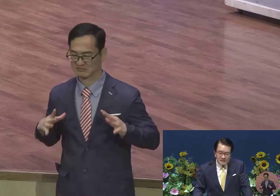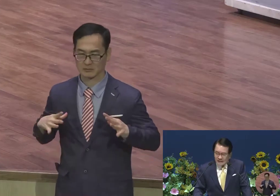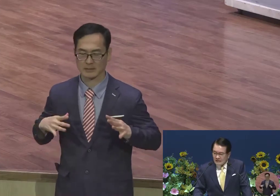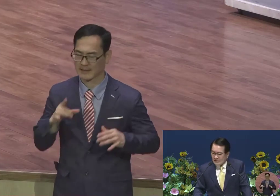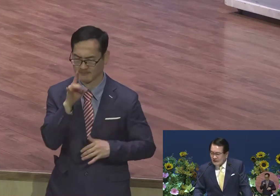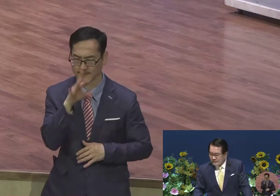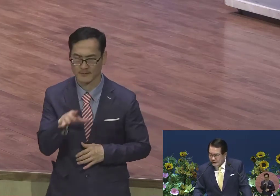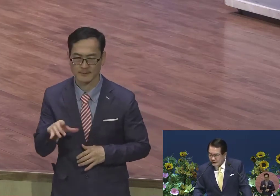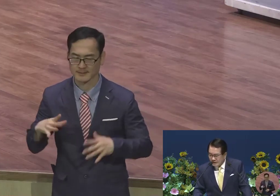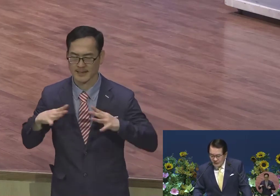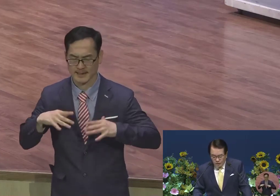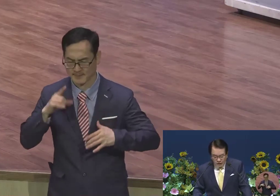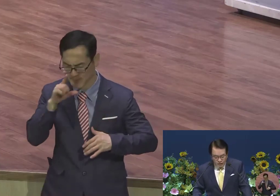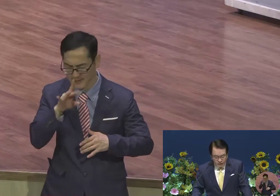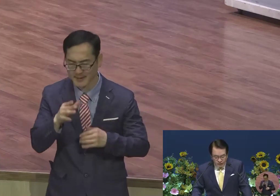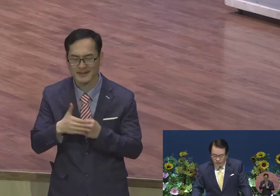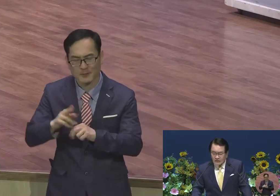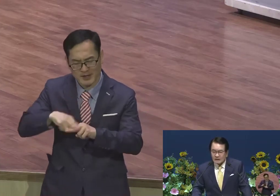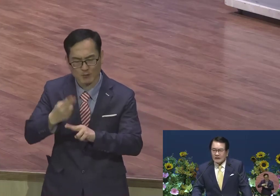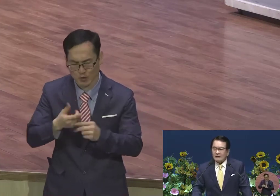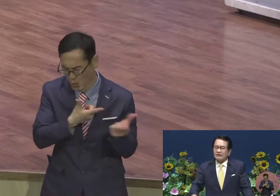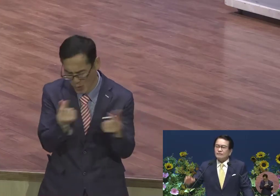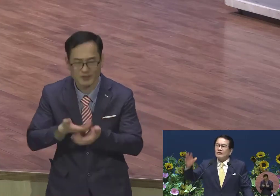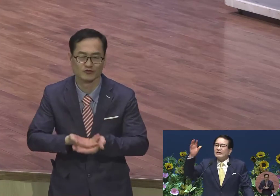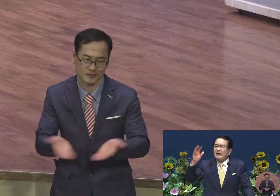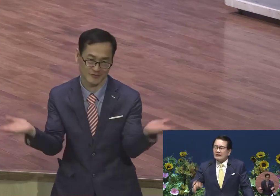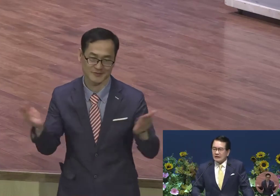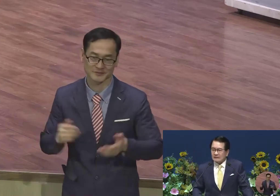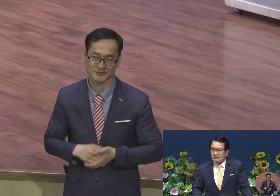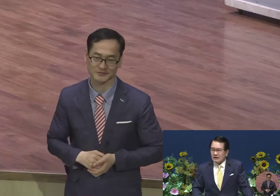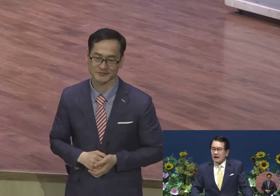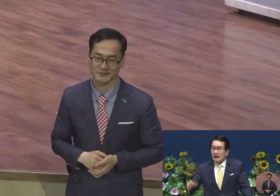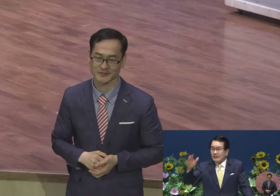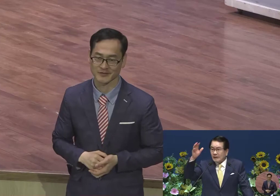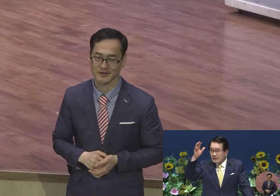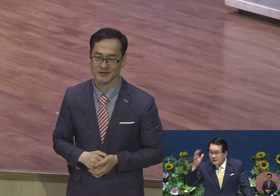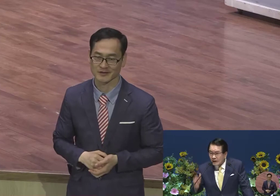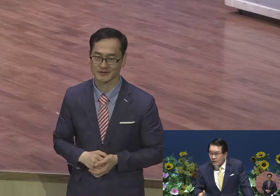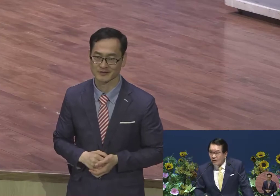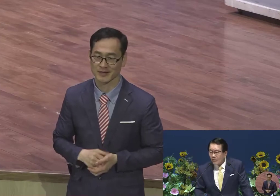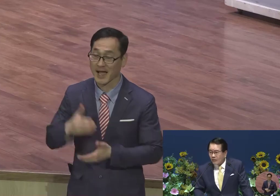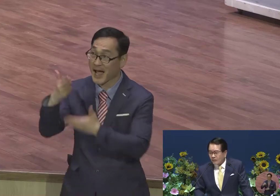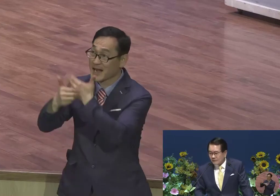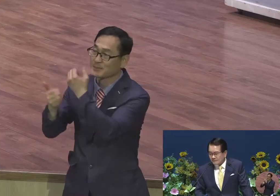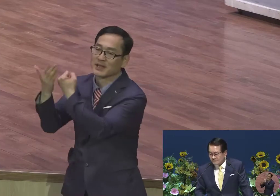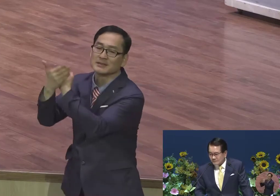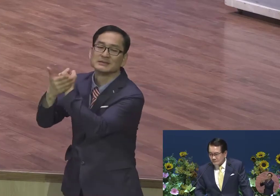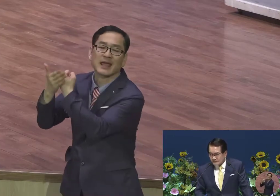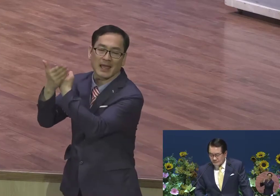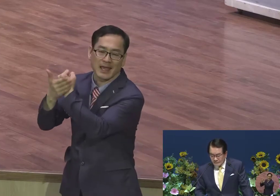장이에요 아멘 누가 훌륭하고 누가 등장해 전부 은혜라 은혜 하나님의 은혜로